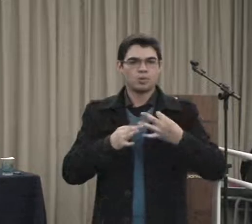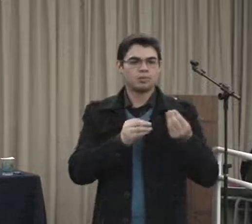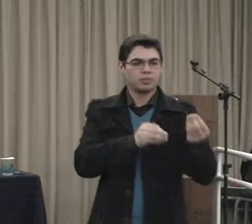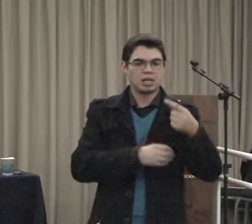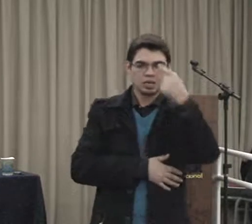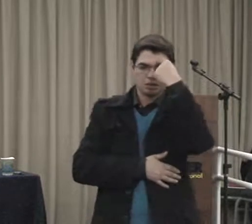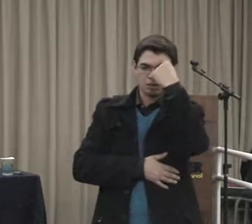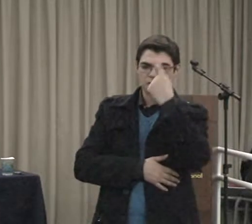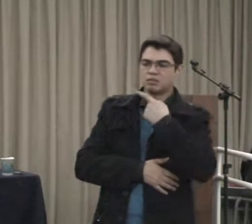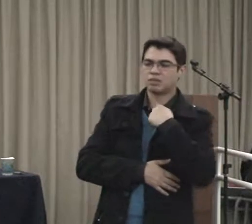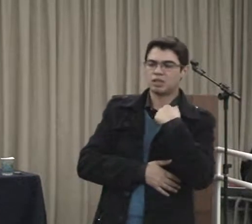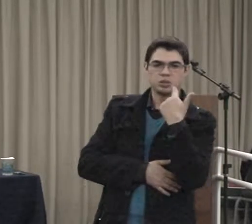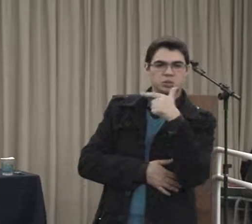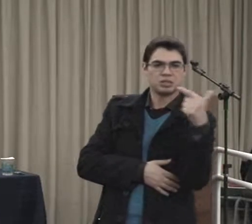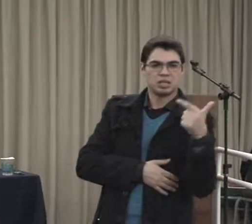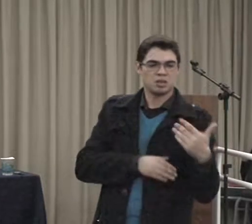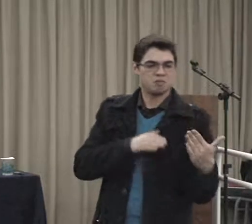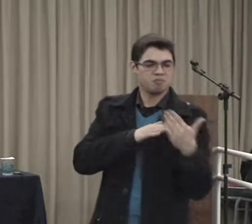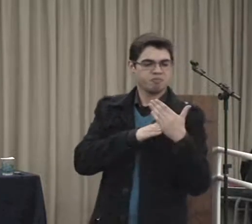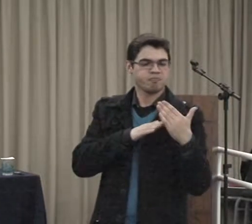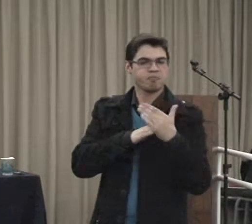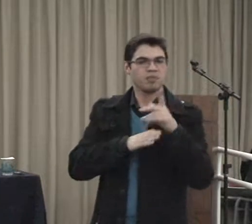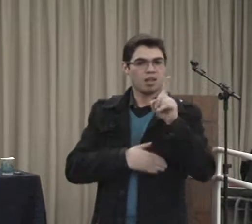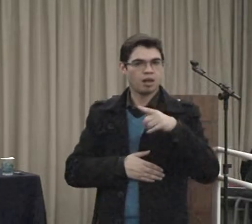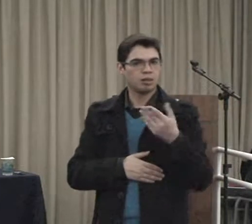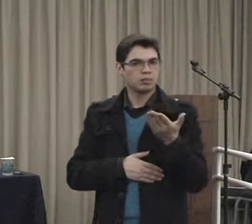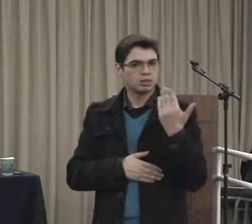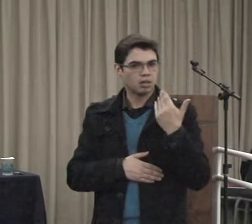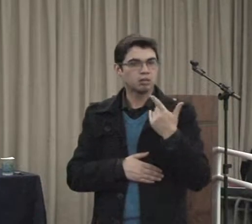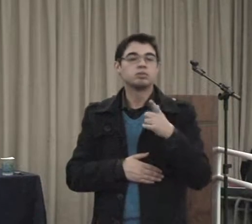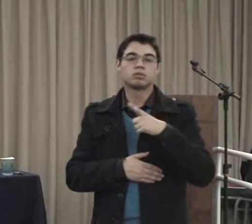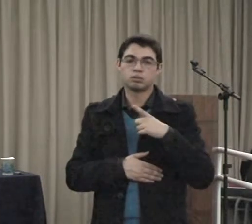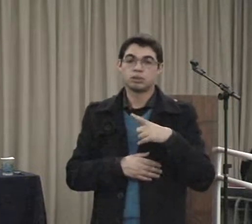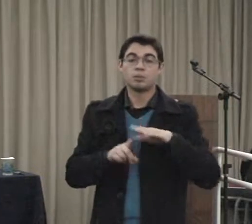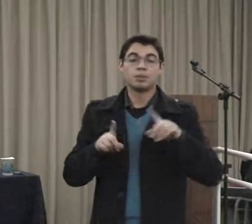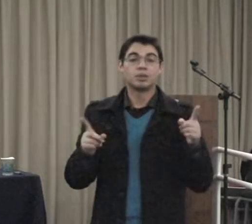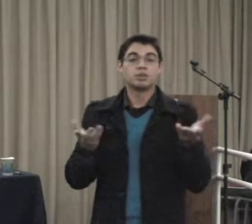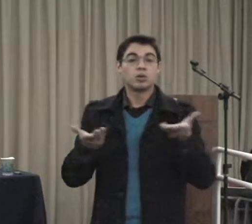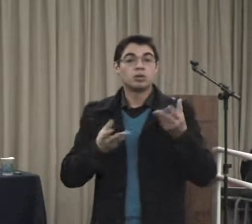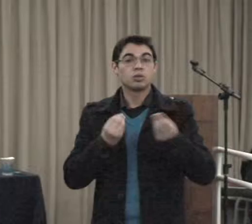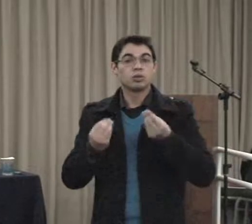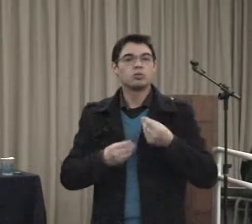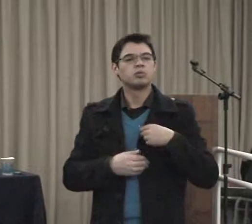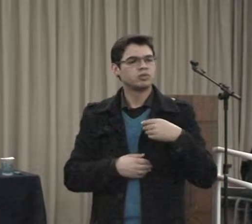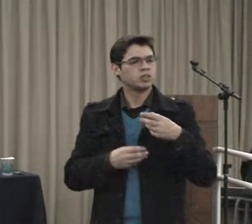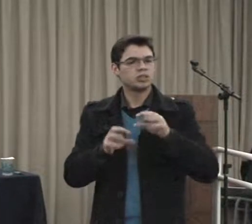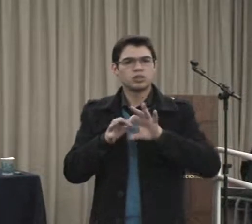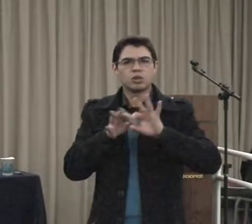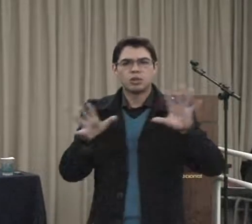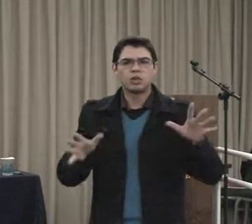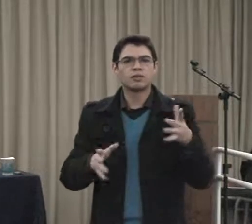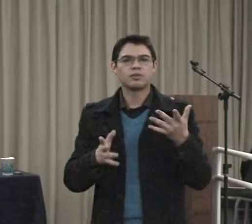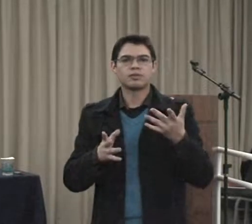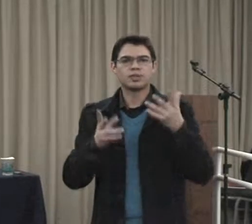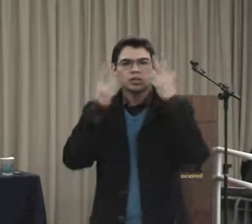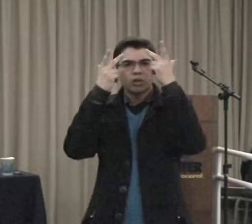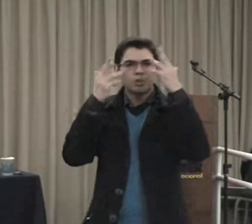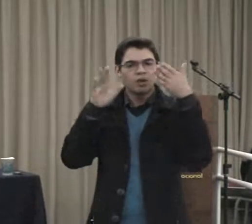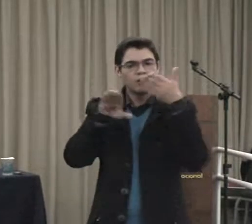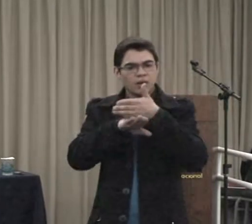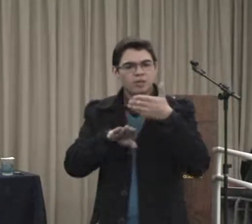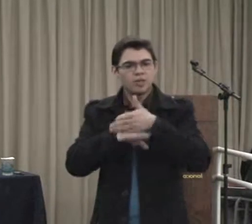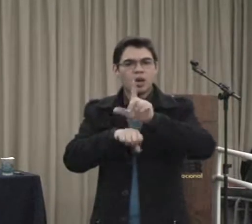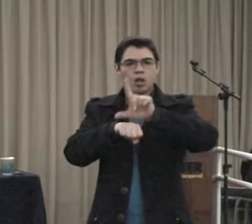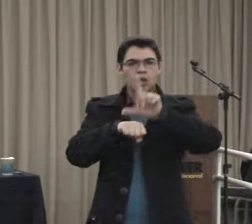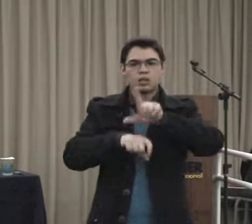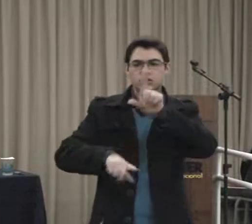ele está sendo incluído verdadeiramente na empresa. Então, muitas empresas estão investindo muito nisso. E cada